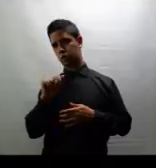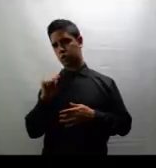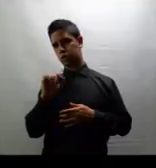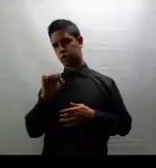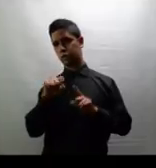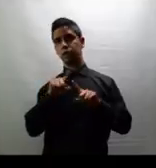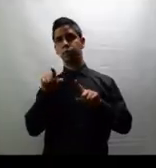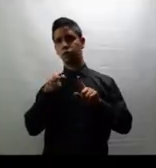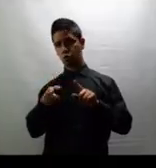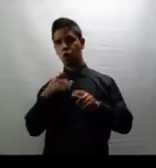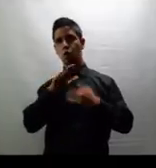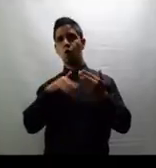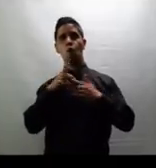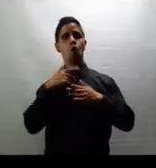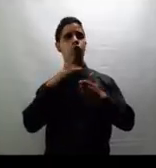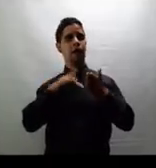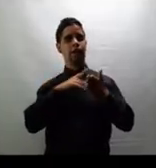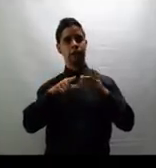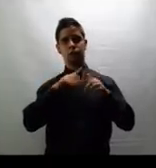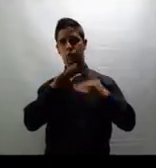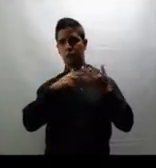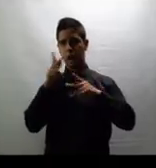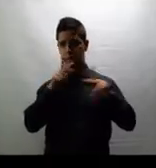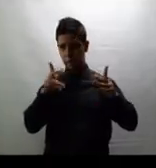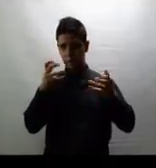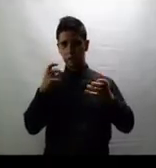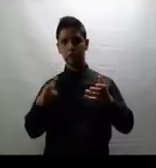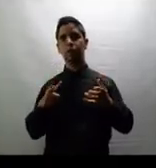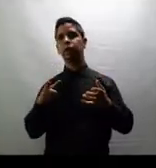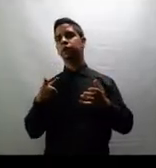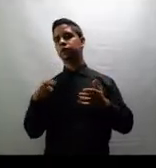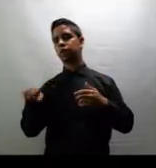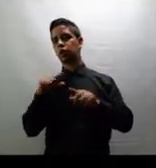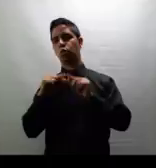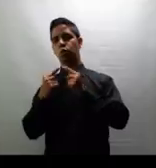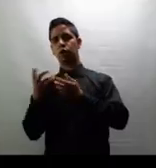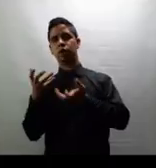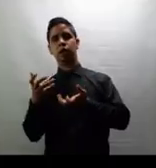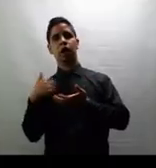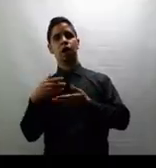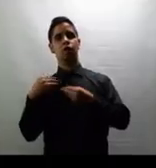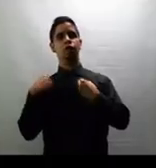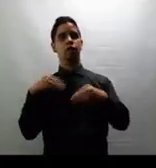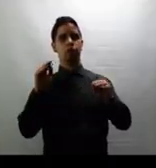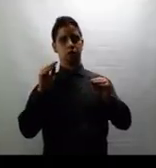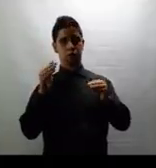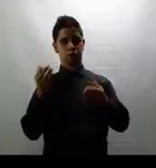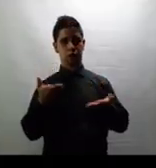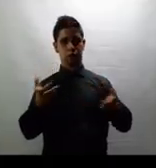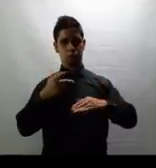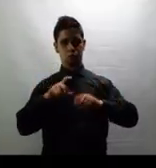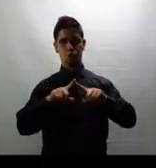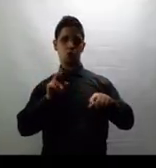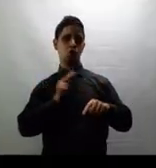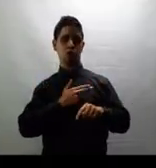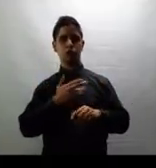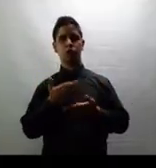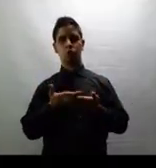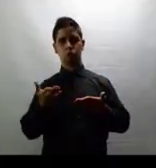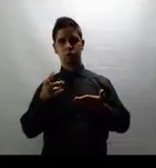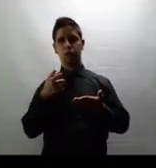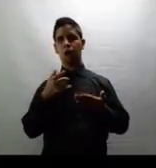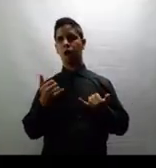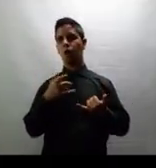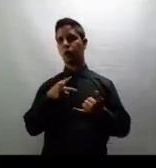crítica a todos aquellos que querían los tecnócratas querían vender del suelo nuestro patrimonio no los dejen mano dura